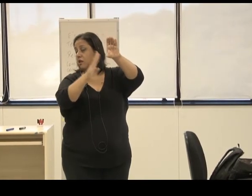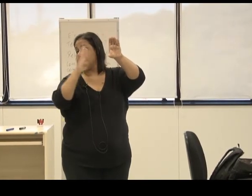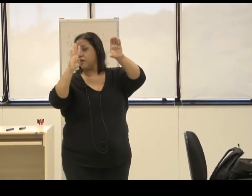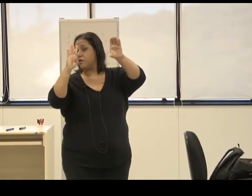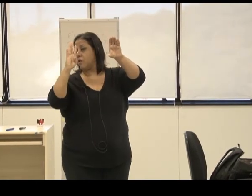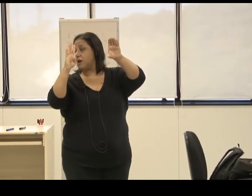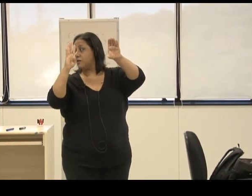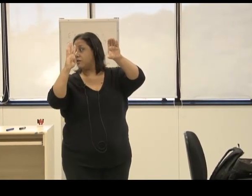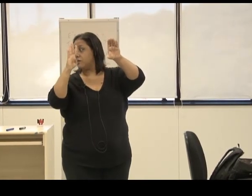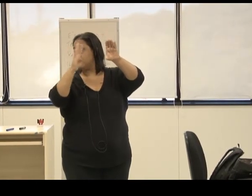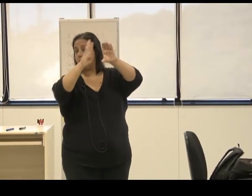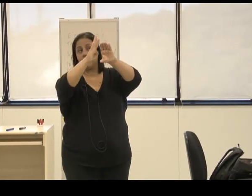Fecha em 4.